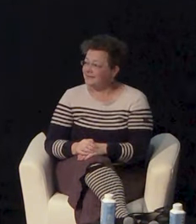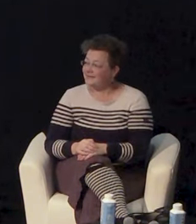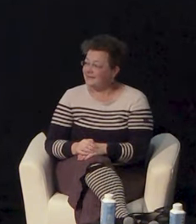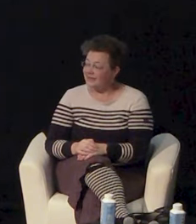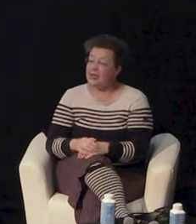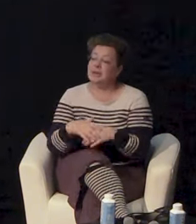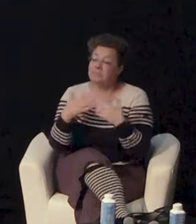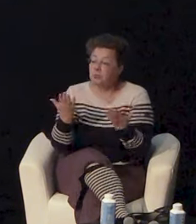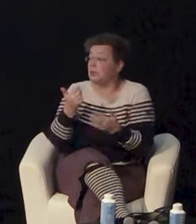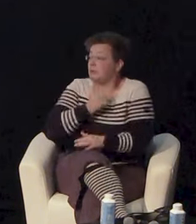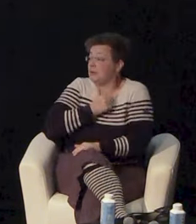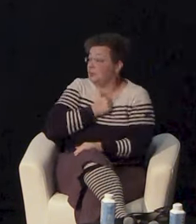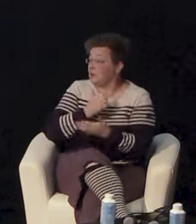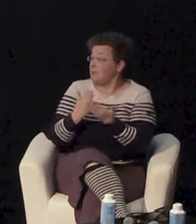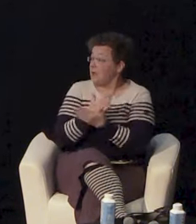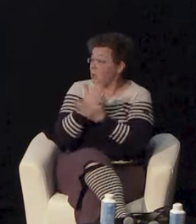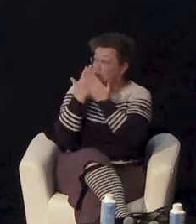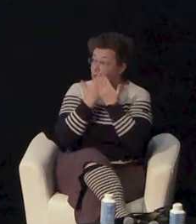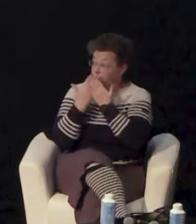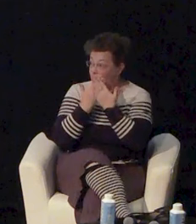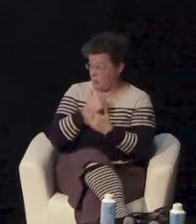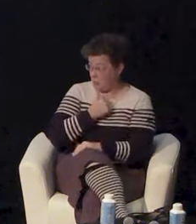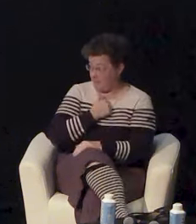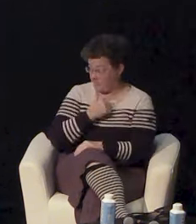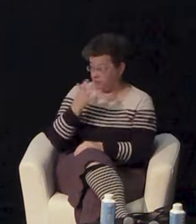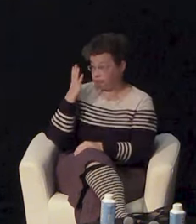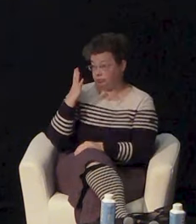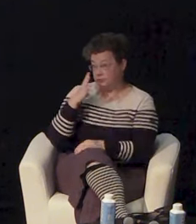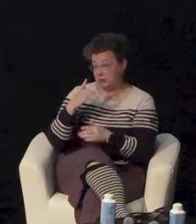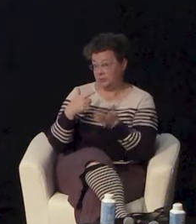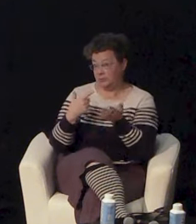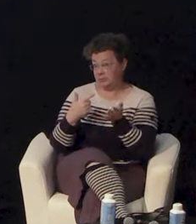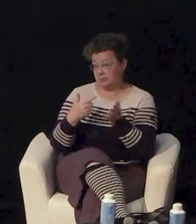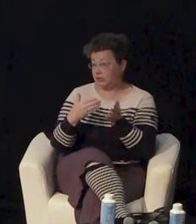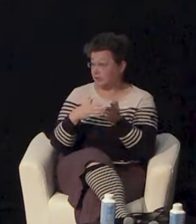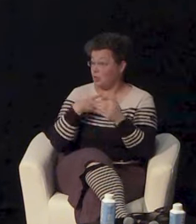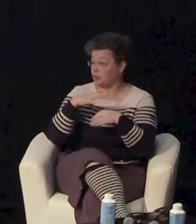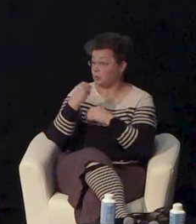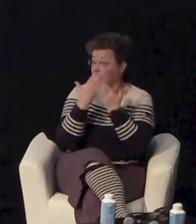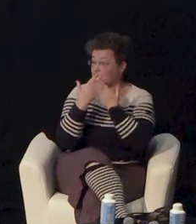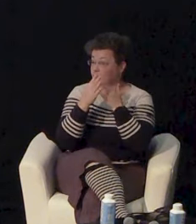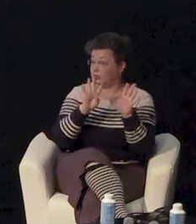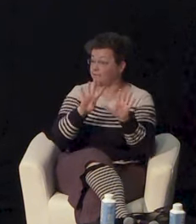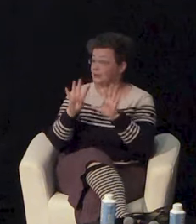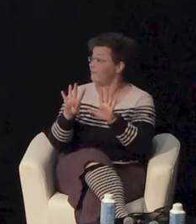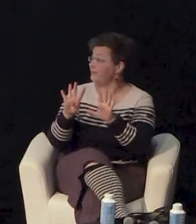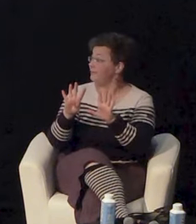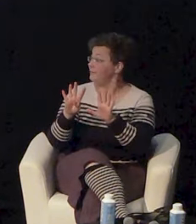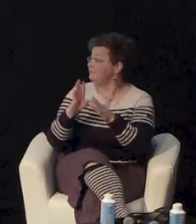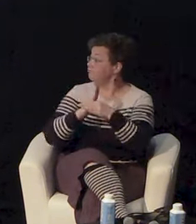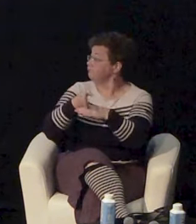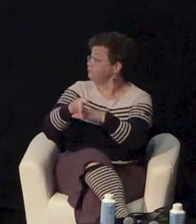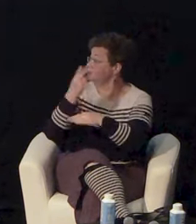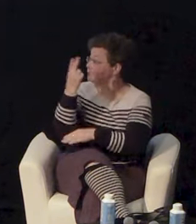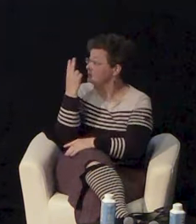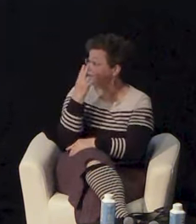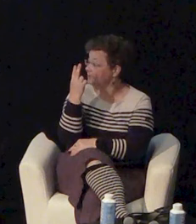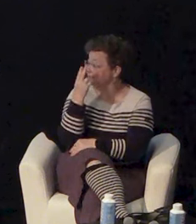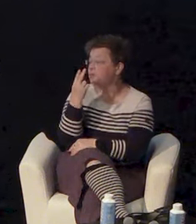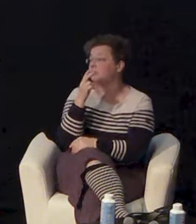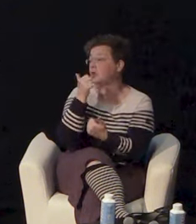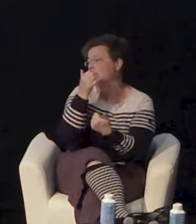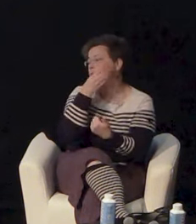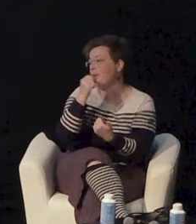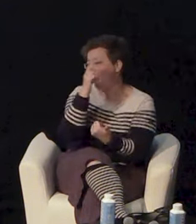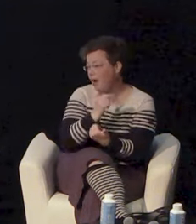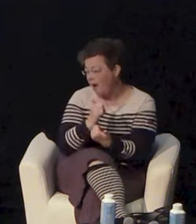imposé dans ma vie, donc je ne suis pas trop d'accord. Mais bon, alors, par rapport à mon niveau d'études, Donc je